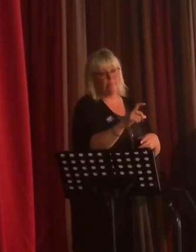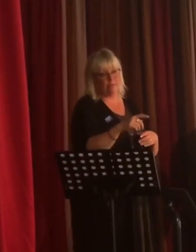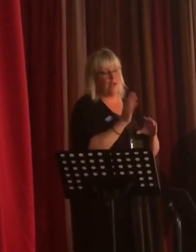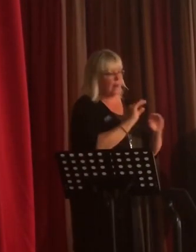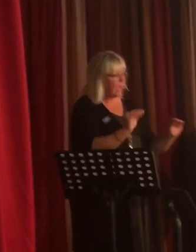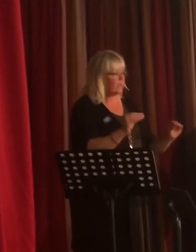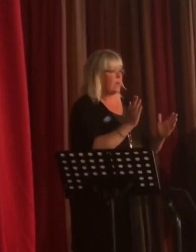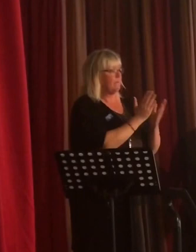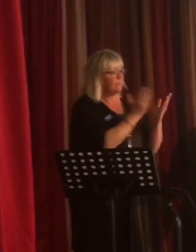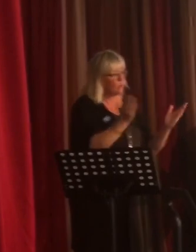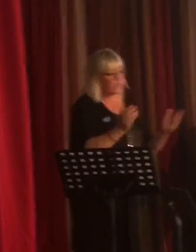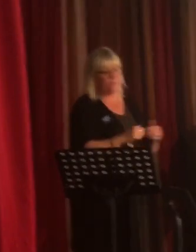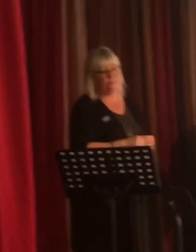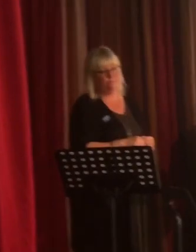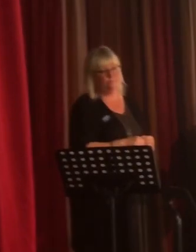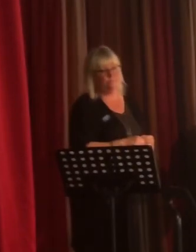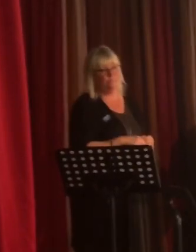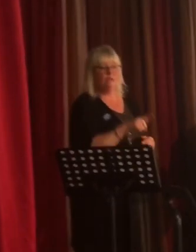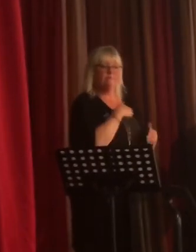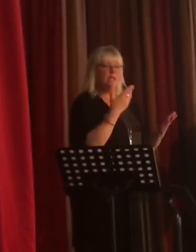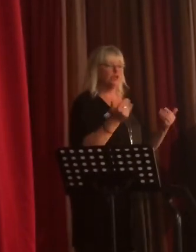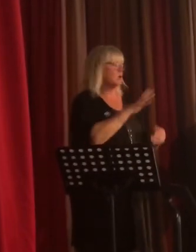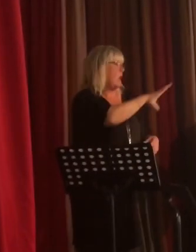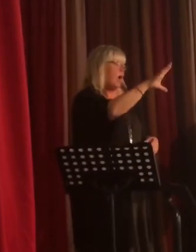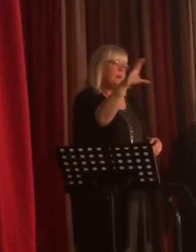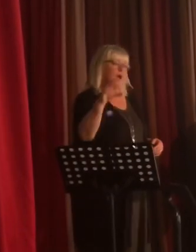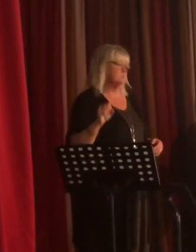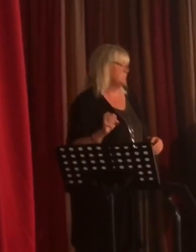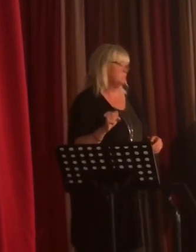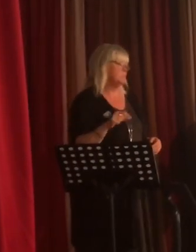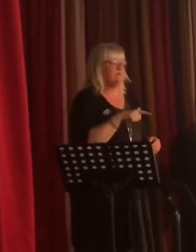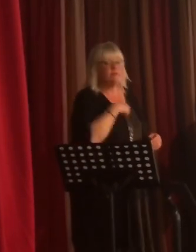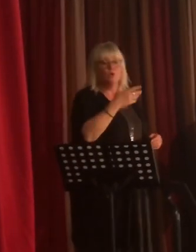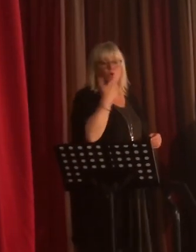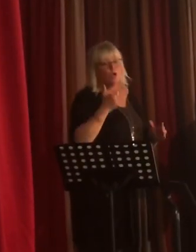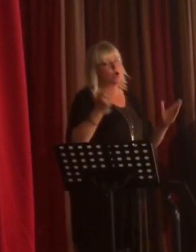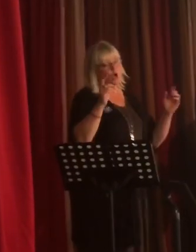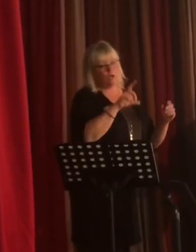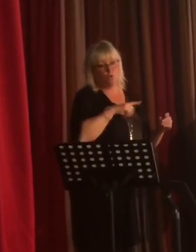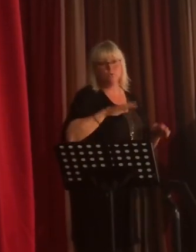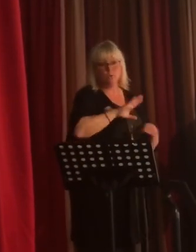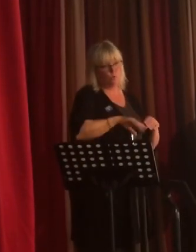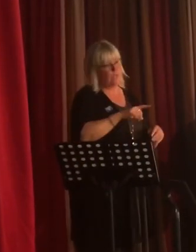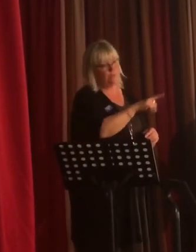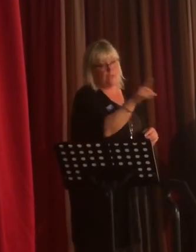biblioteket. Vi kommer att sakna er alla. Vi hade inte klarat oss utan er.